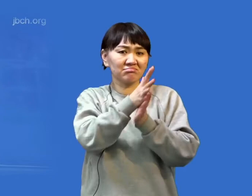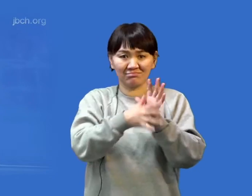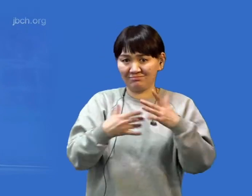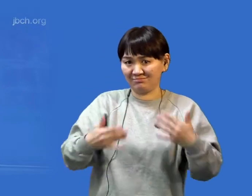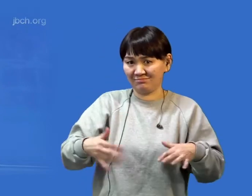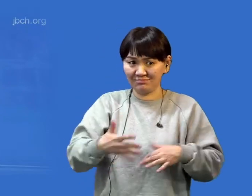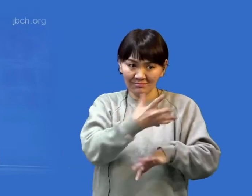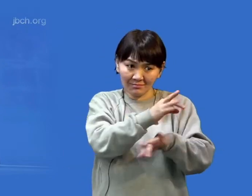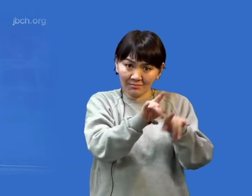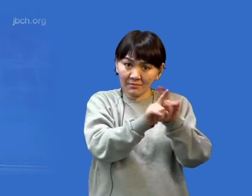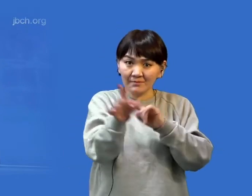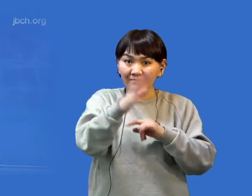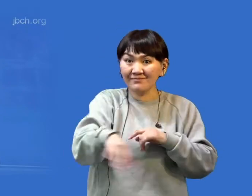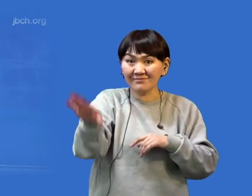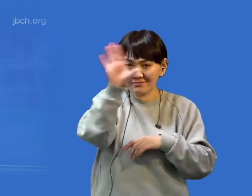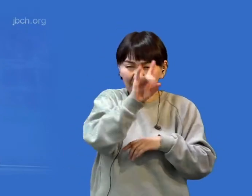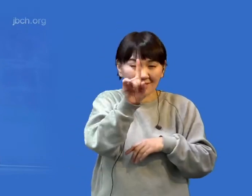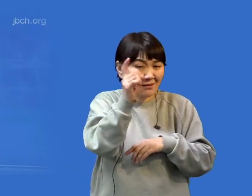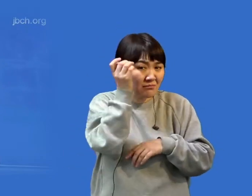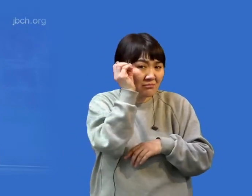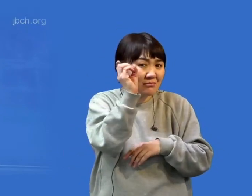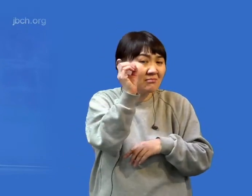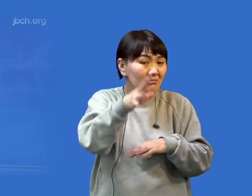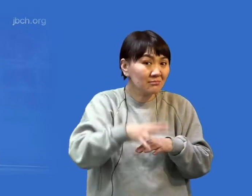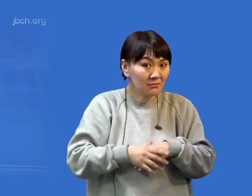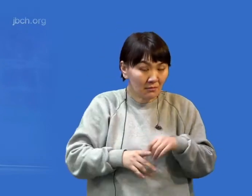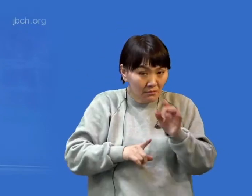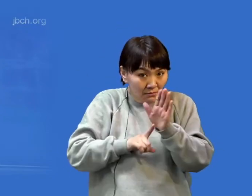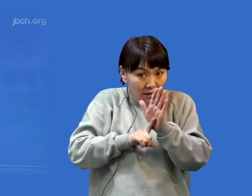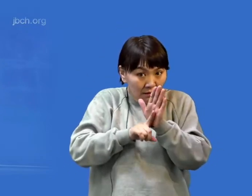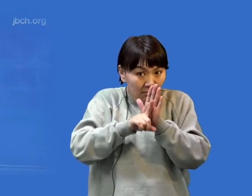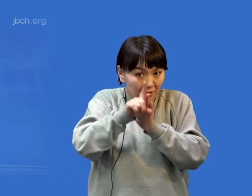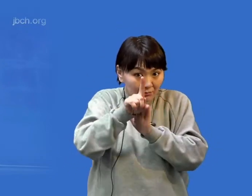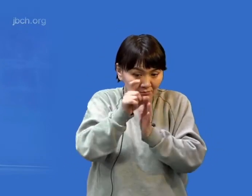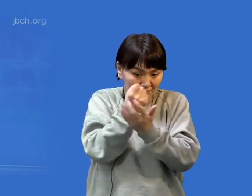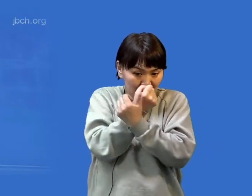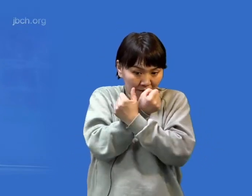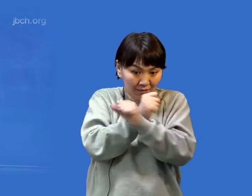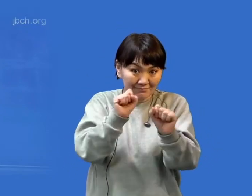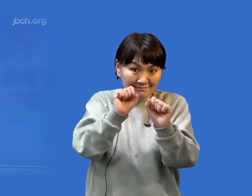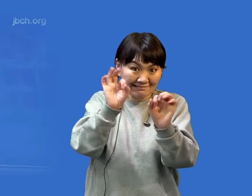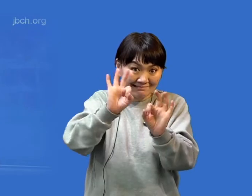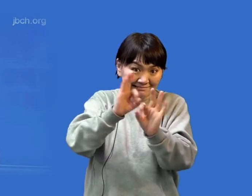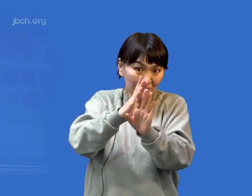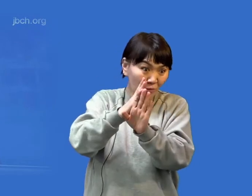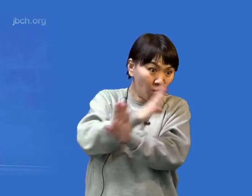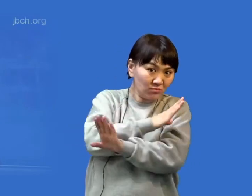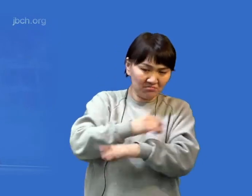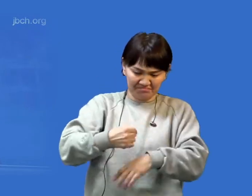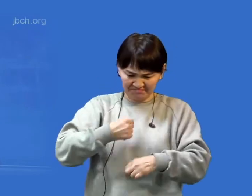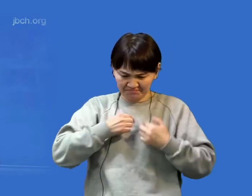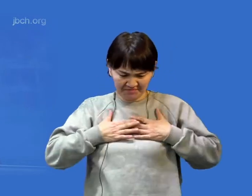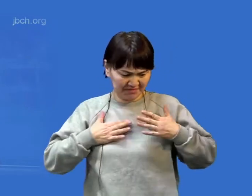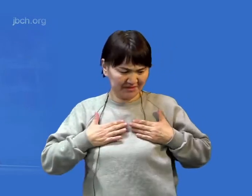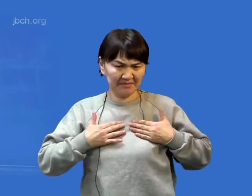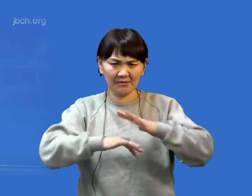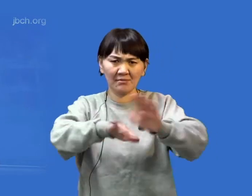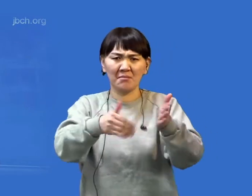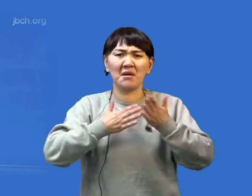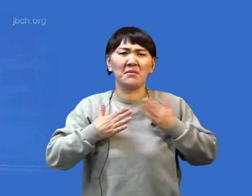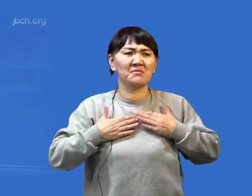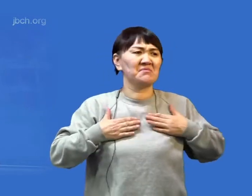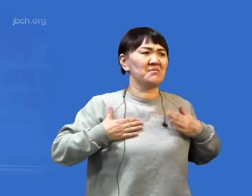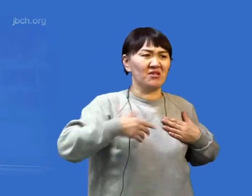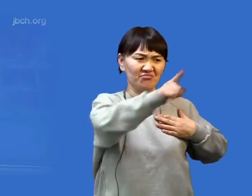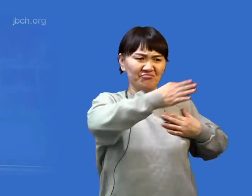Бид бүхэн эхлээд мэдэх ёстой зүйл нь аврагдхаас өмнө бол минийх минийх гэж, чинийх ч минийх гэж амьдэрсэн. Харин аврагдсны дараа бол энэ